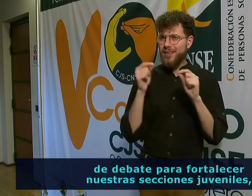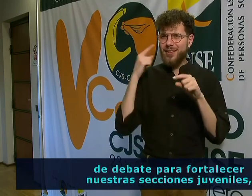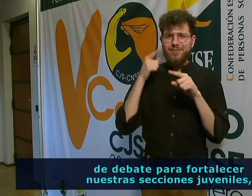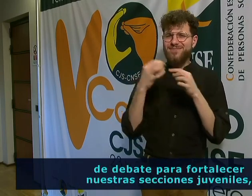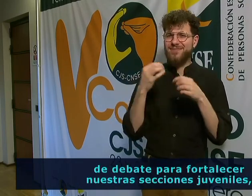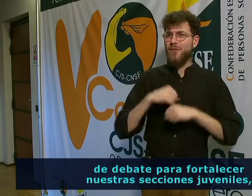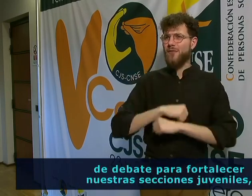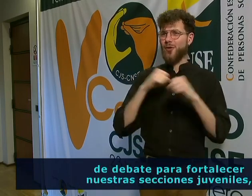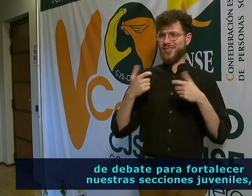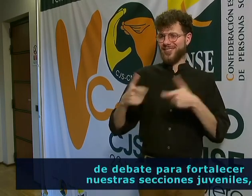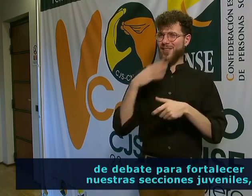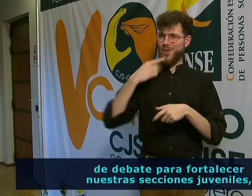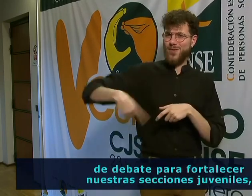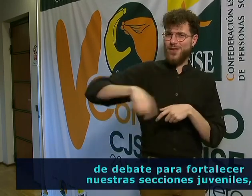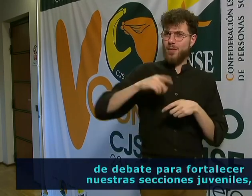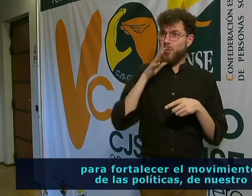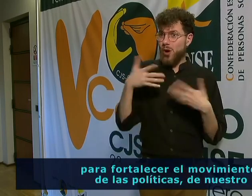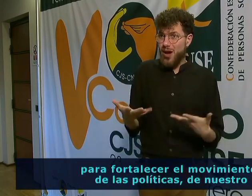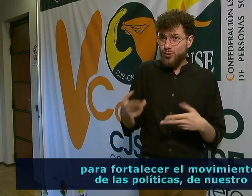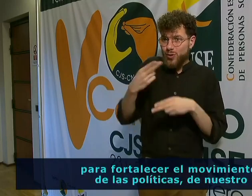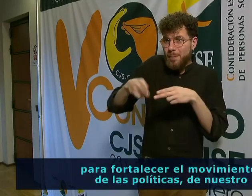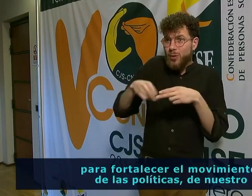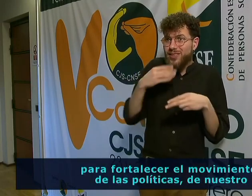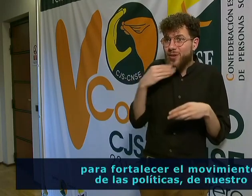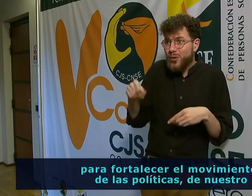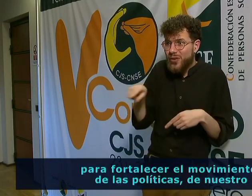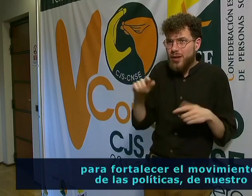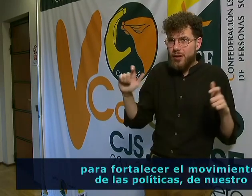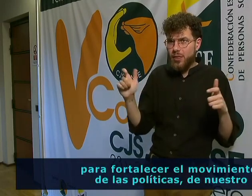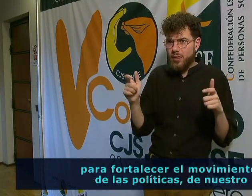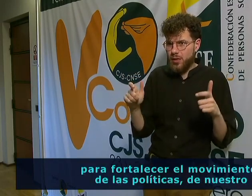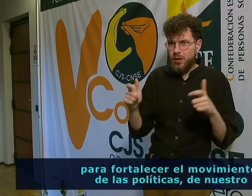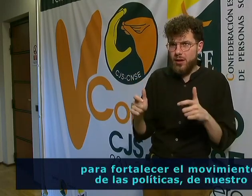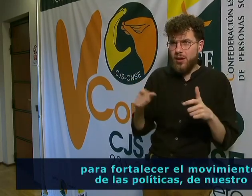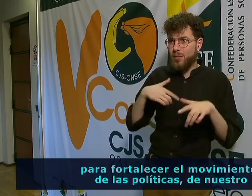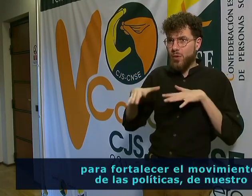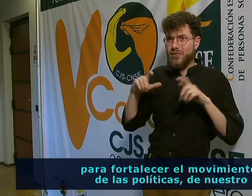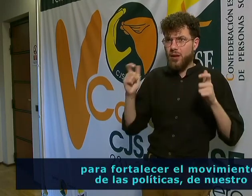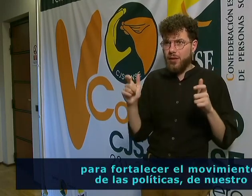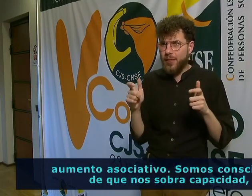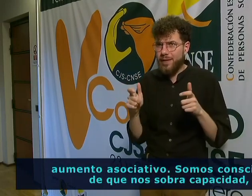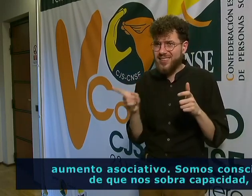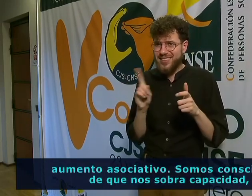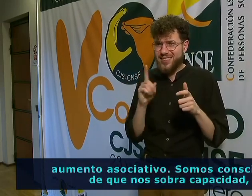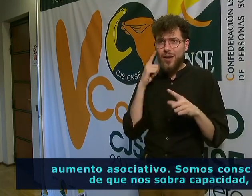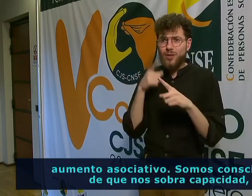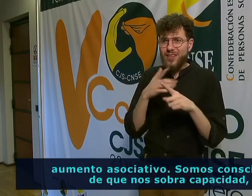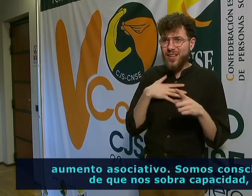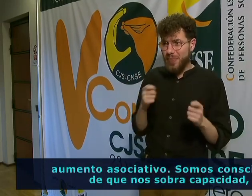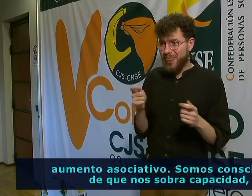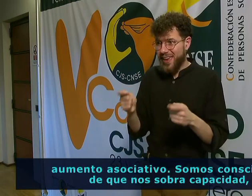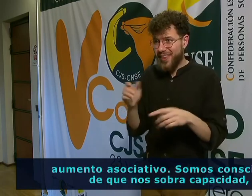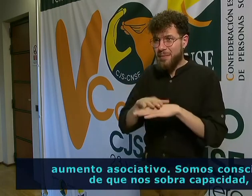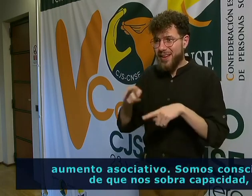fortalecer nuestras secciones juveniles, para fortalecer el movimiento de las políticas, de nuestro aumento asociativo.